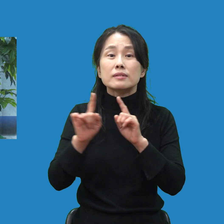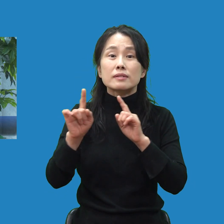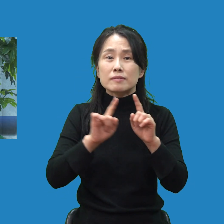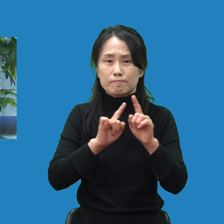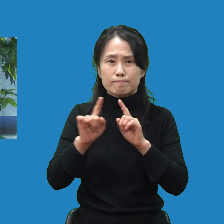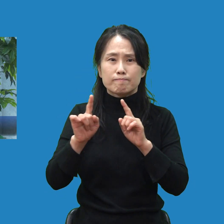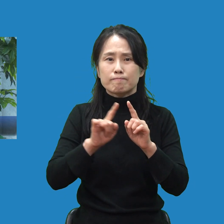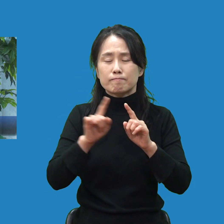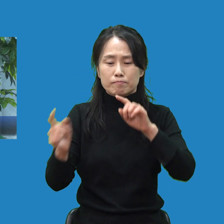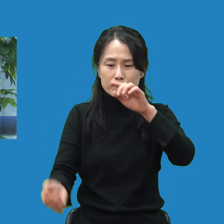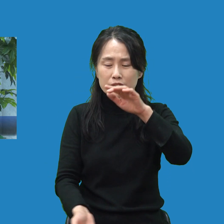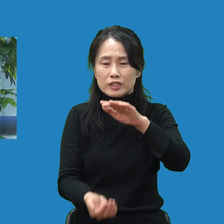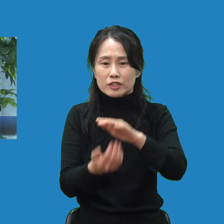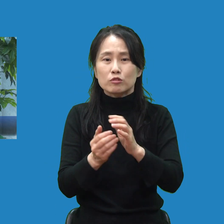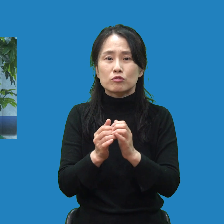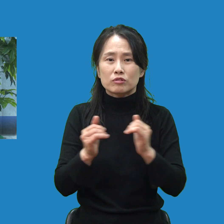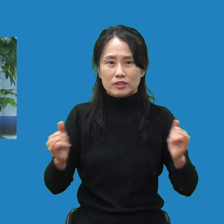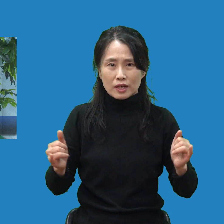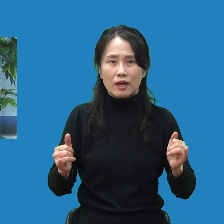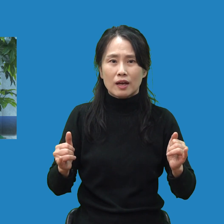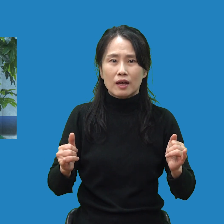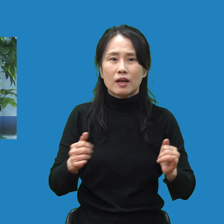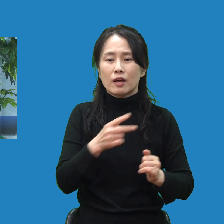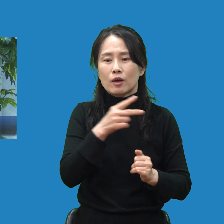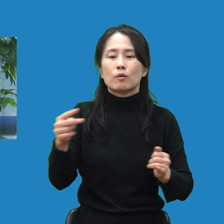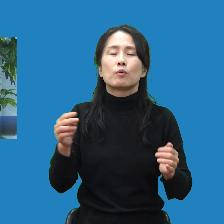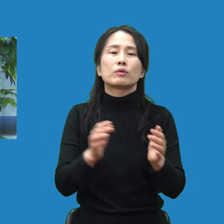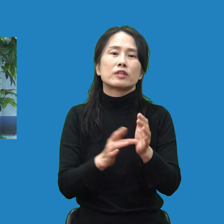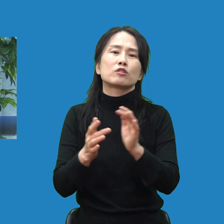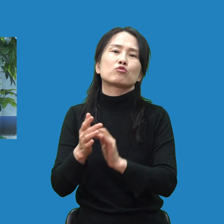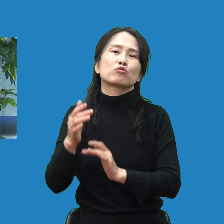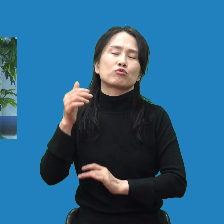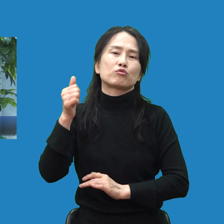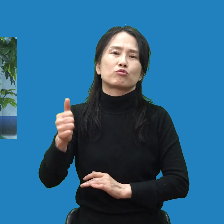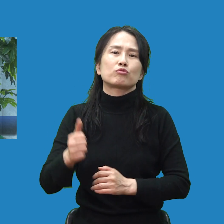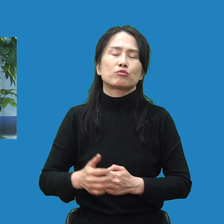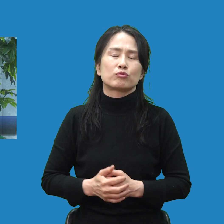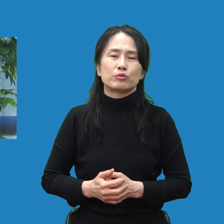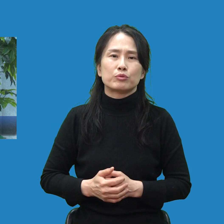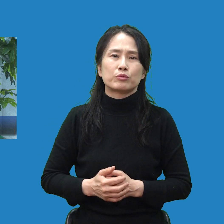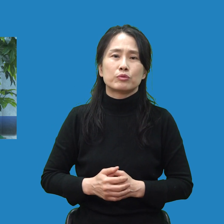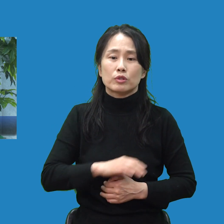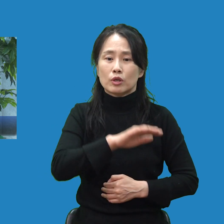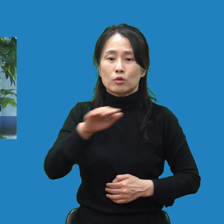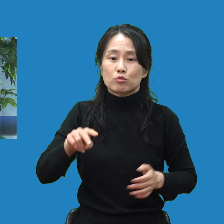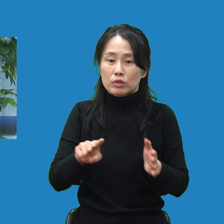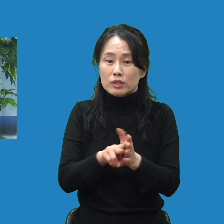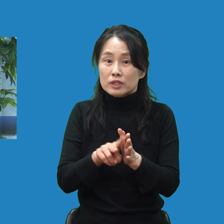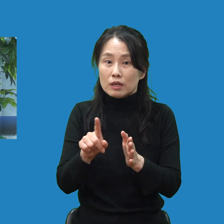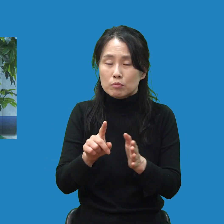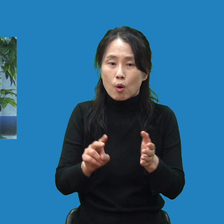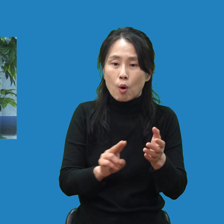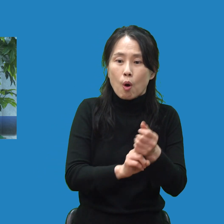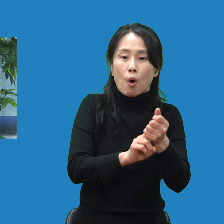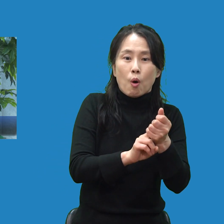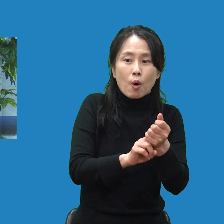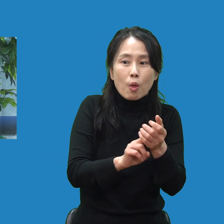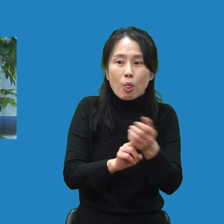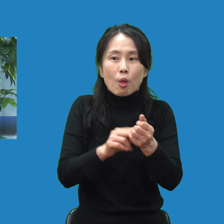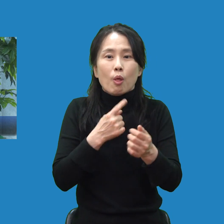사건의 성취자로 증언합니다. 우리 신앙은요, 기적이나 삶의